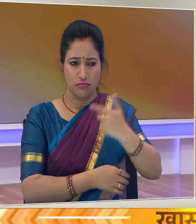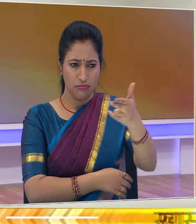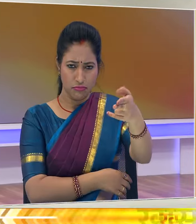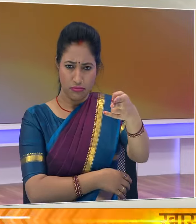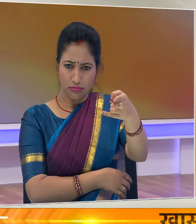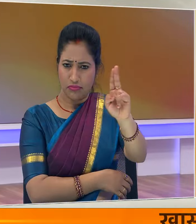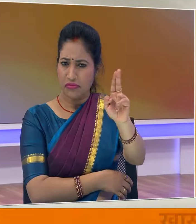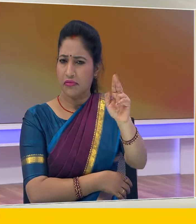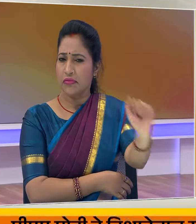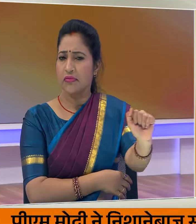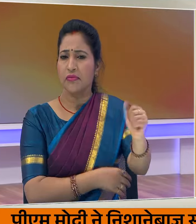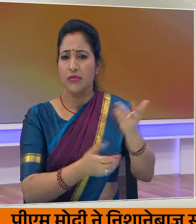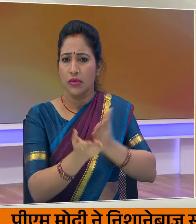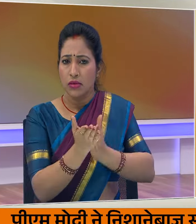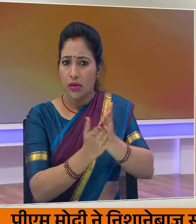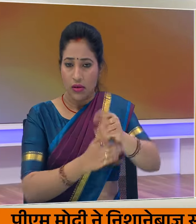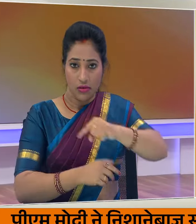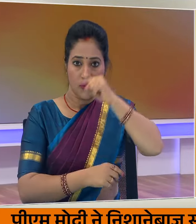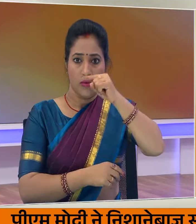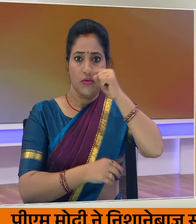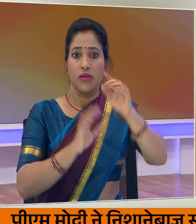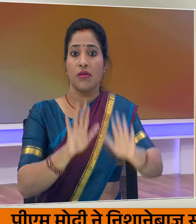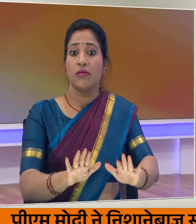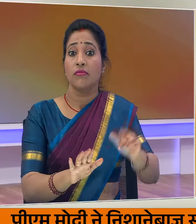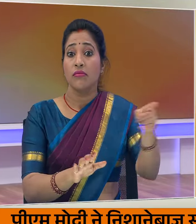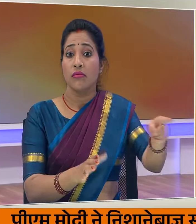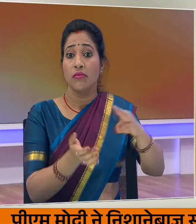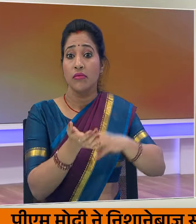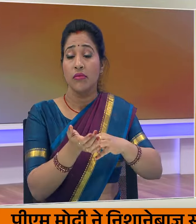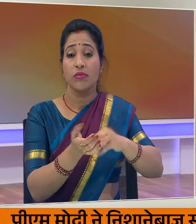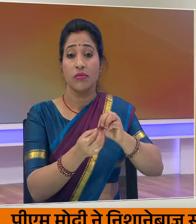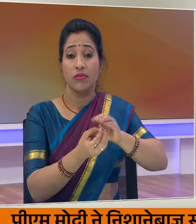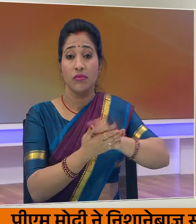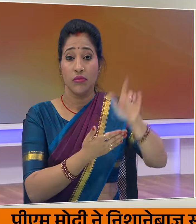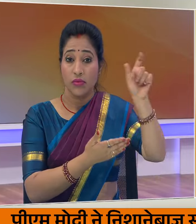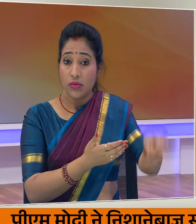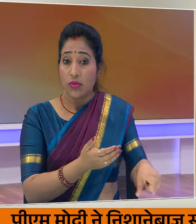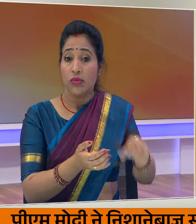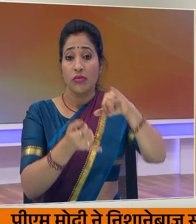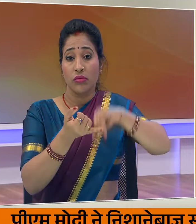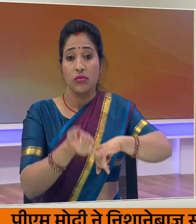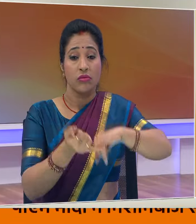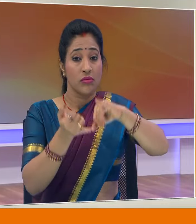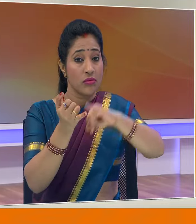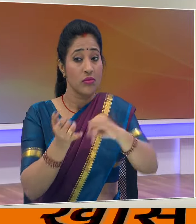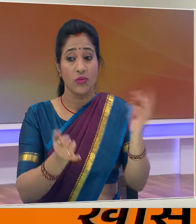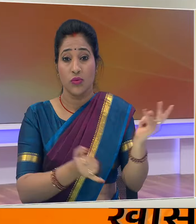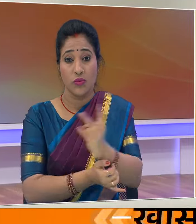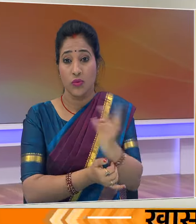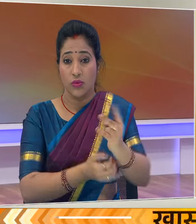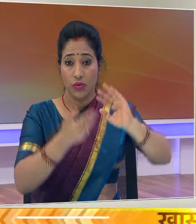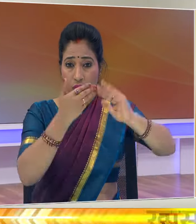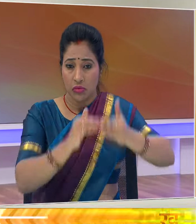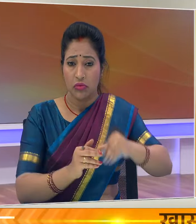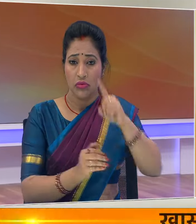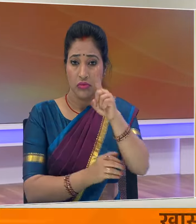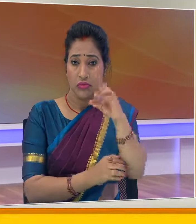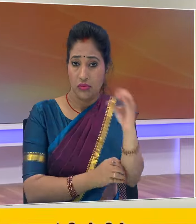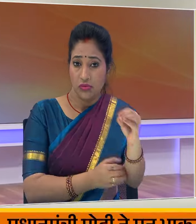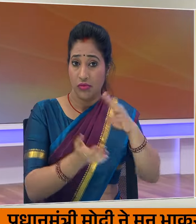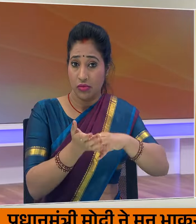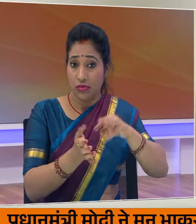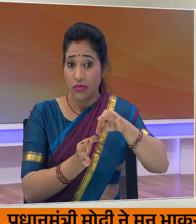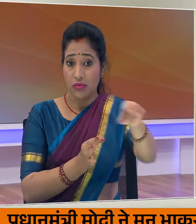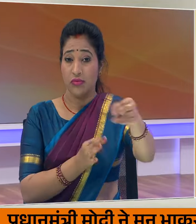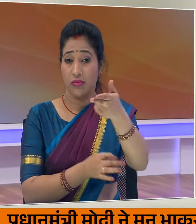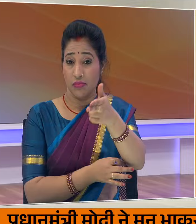निशानेबाज हमें लगातार गौरवान्वित कर रहे हैं। मनु भाकर और सरबजोत सिंह को ओलंपिक में 10 मीटर